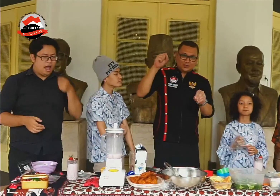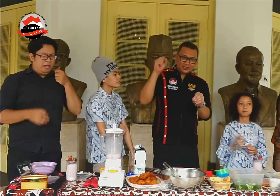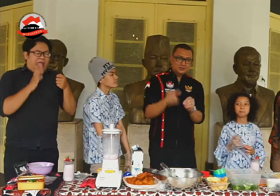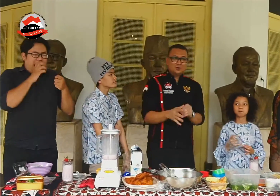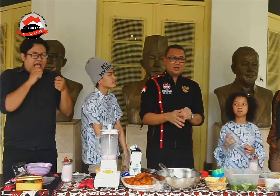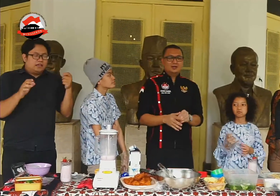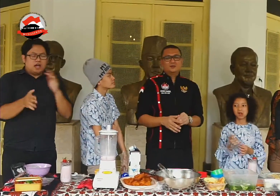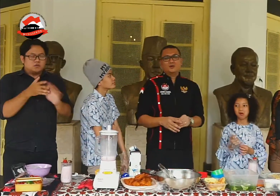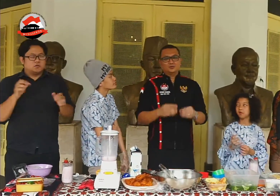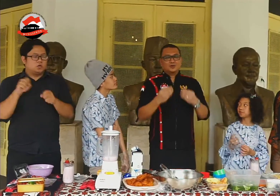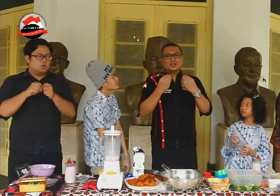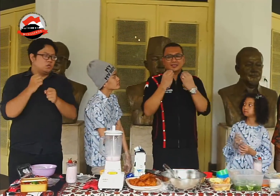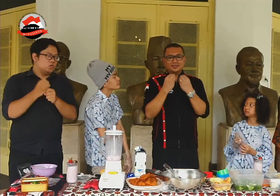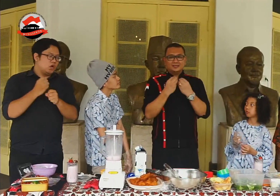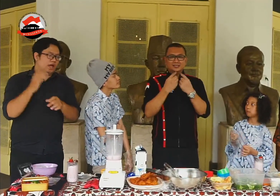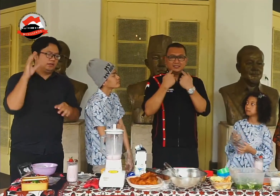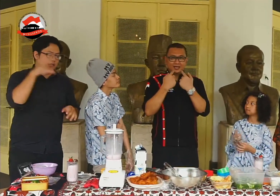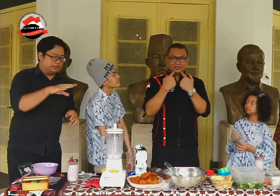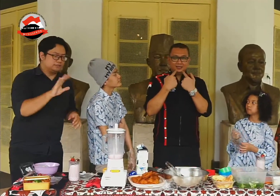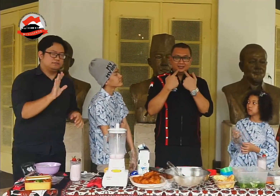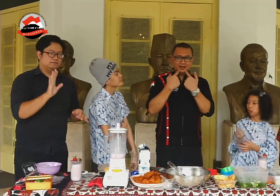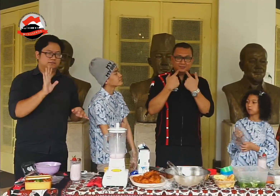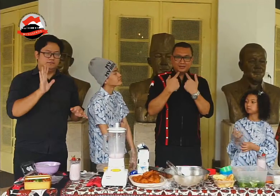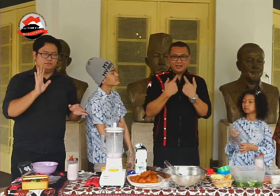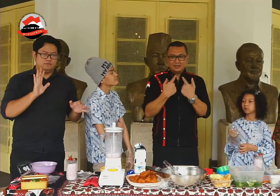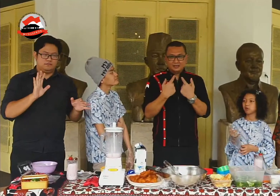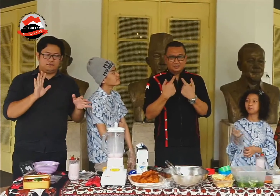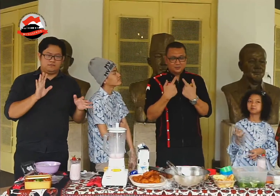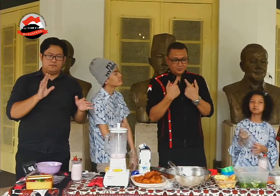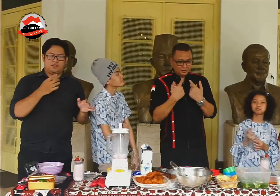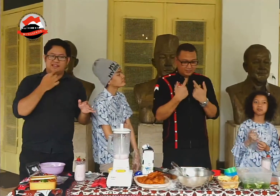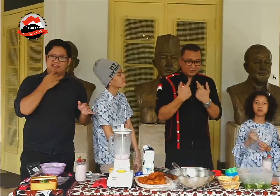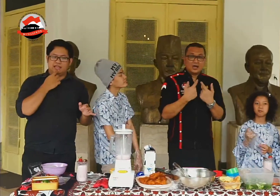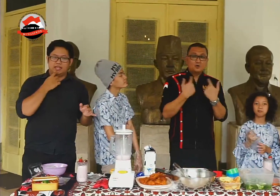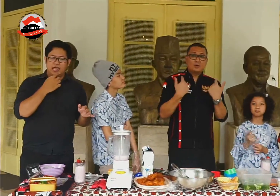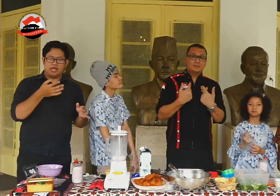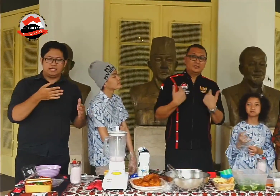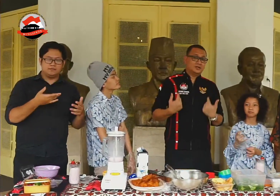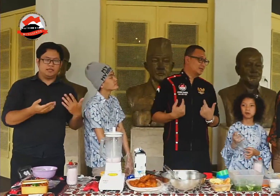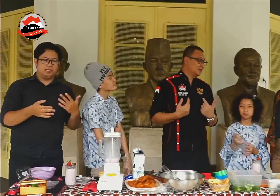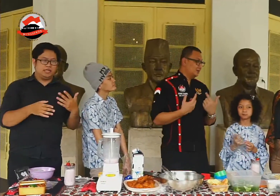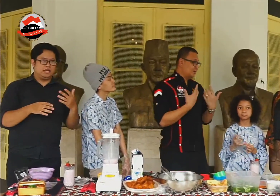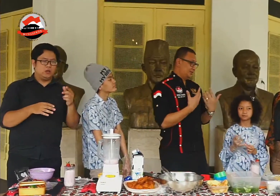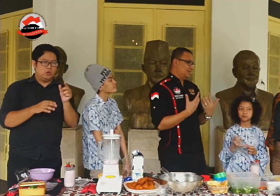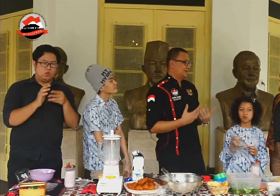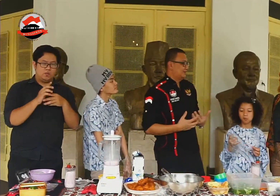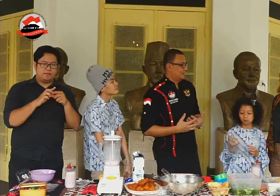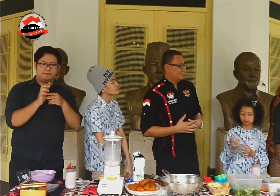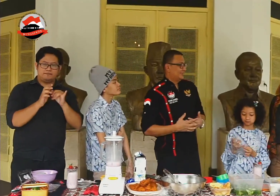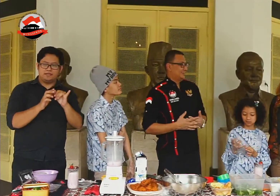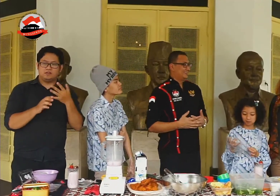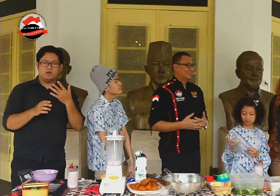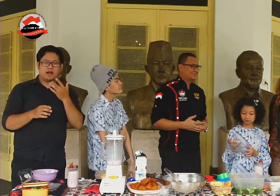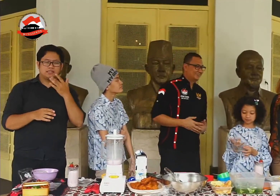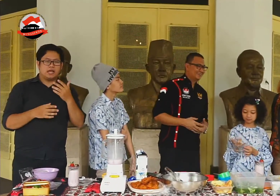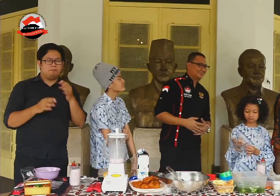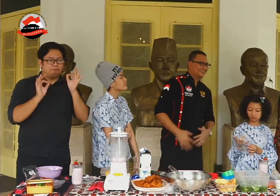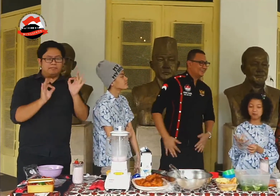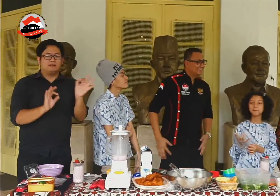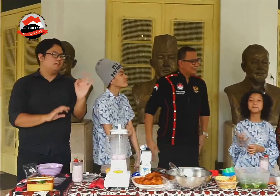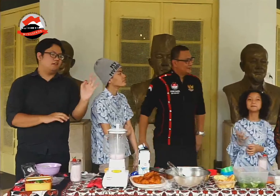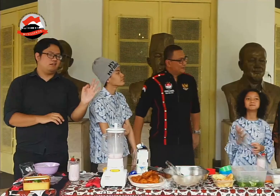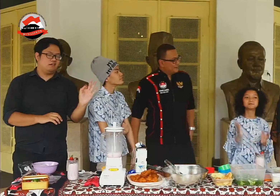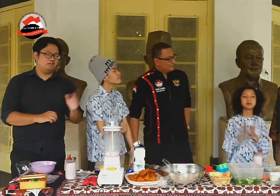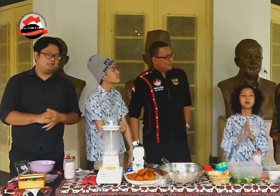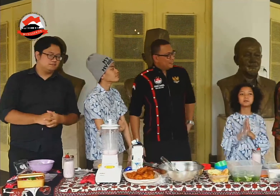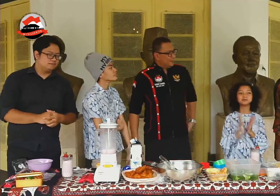langsung dikasih gula. Wah, itu rasanya yin yangnya di dalam lidah itu hilang umaminya, rasa gurihnya. Oke, soalnya banyak